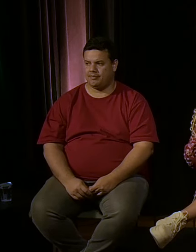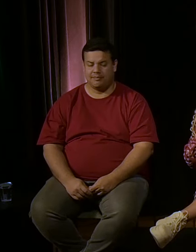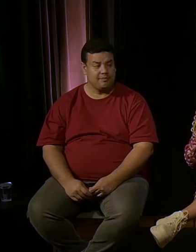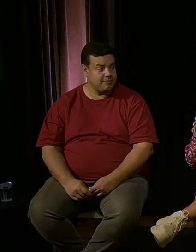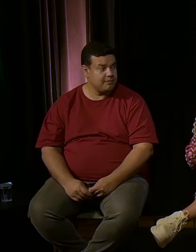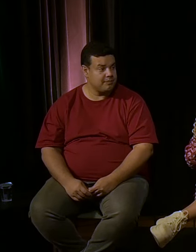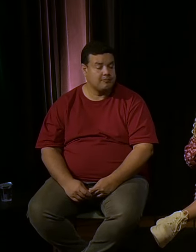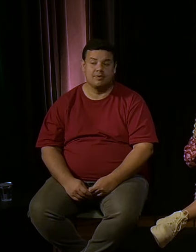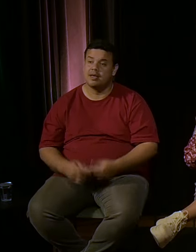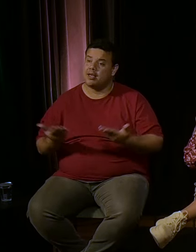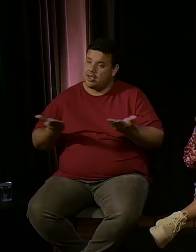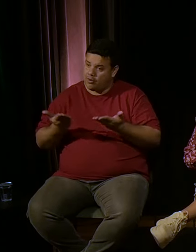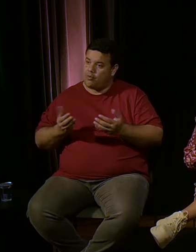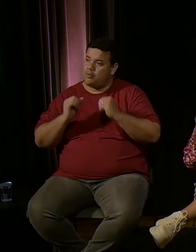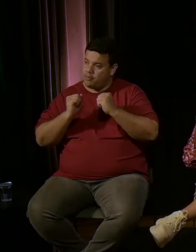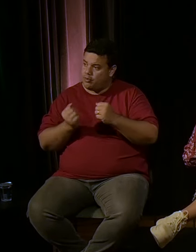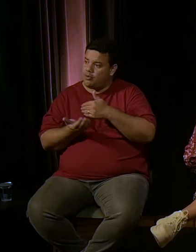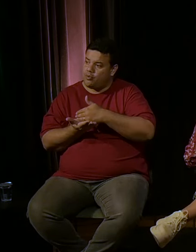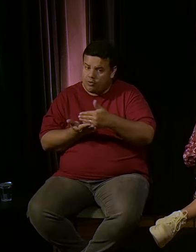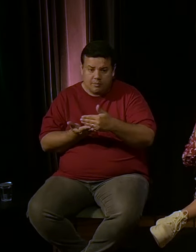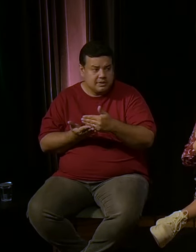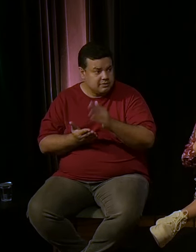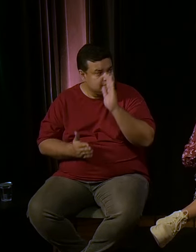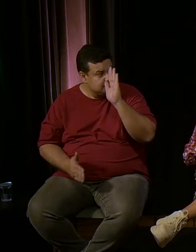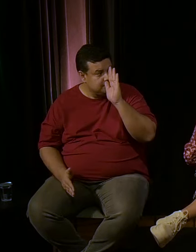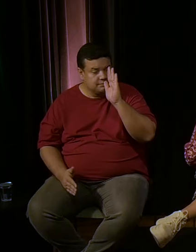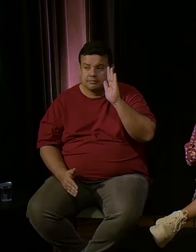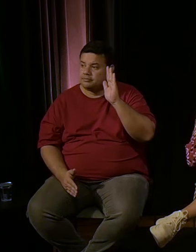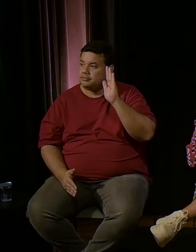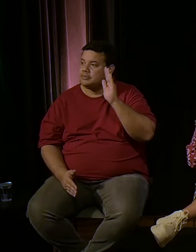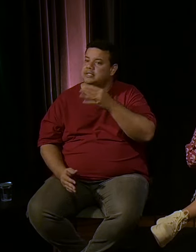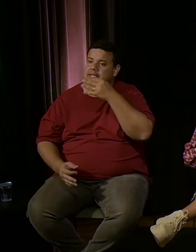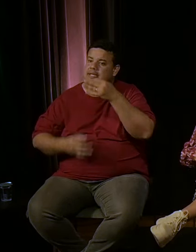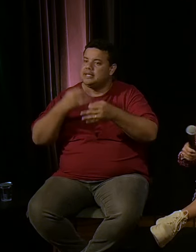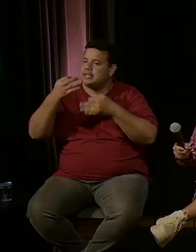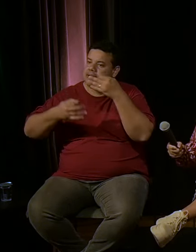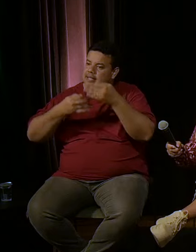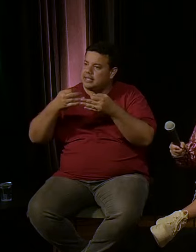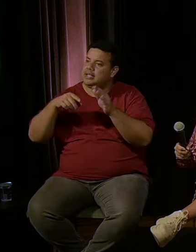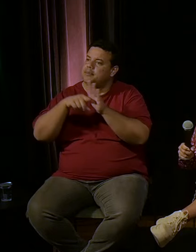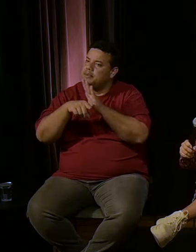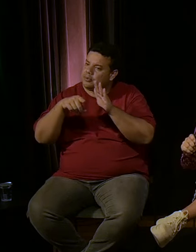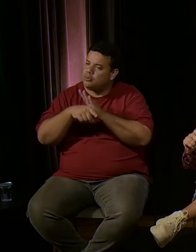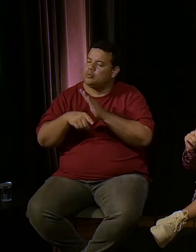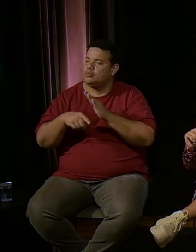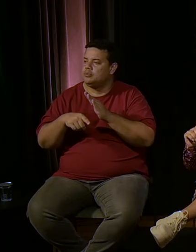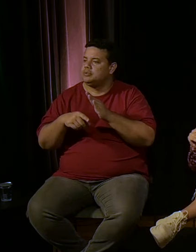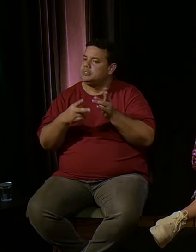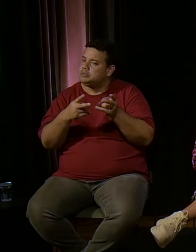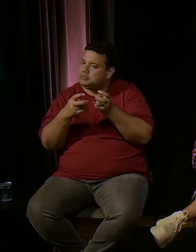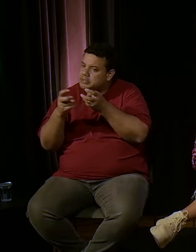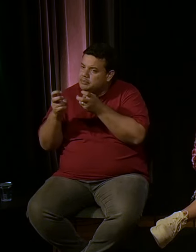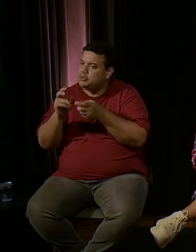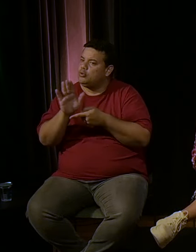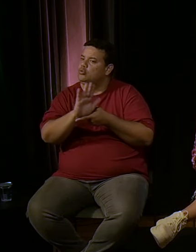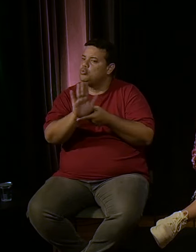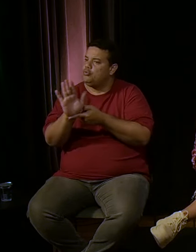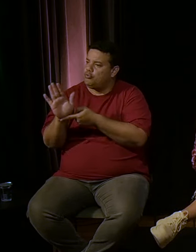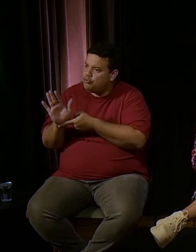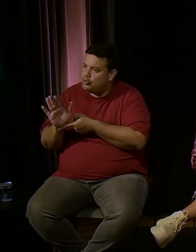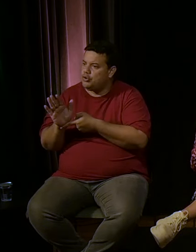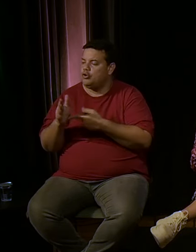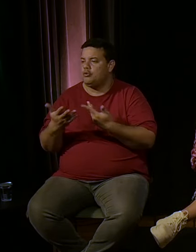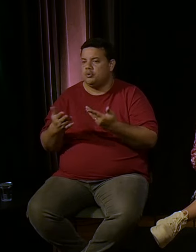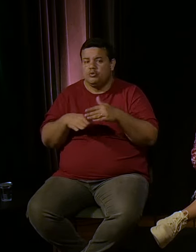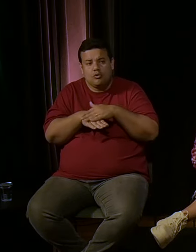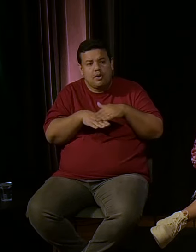Acho que podemos passar, tem um aqui. Tragam ideias, gente, perguntas, comentários, impressões sobre os filmes, impressões